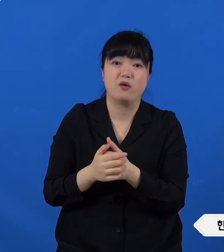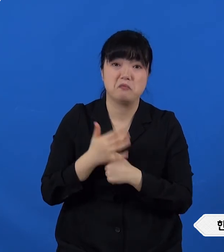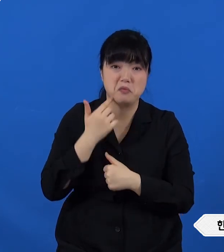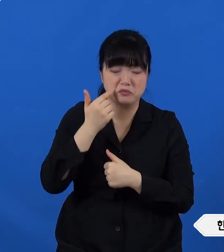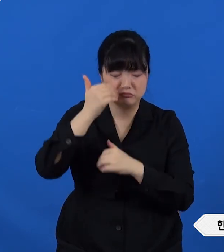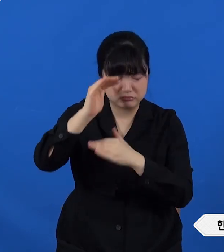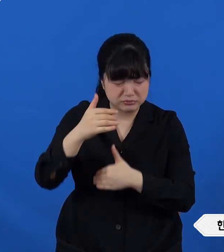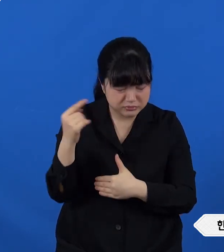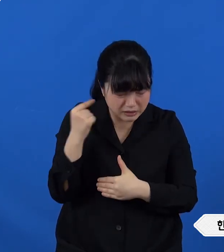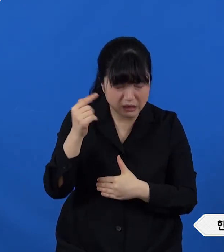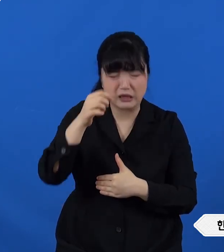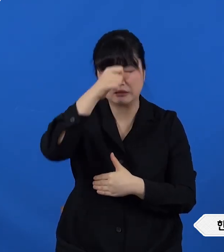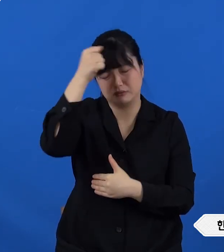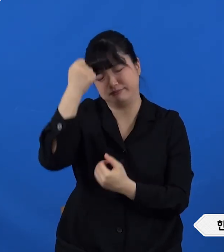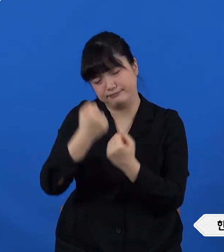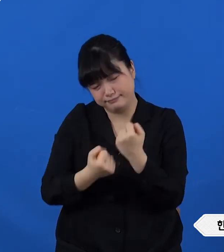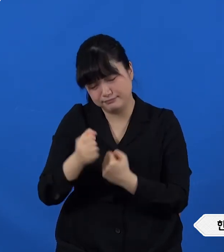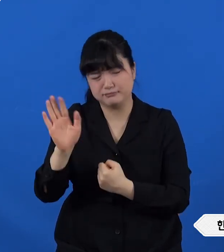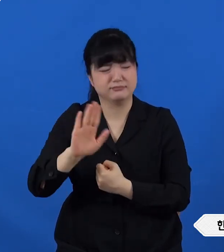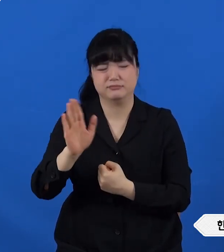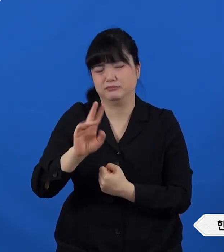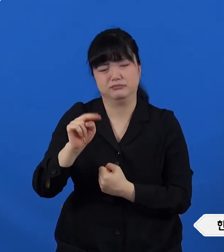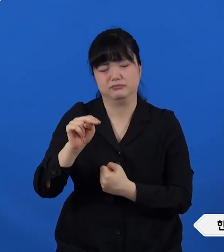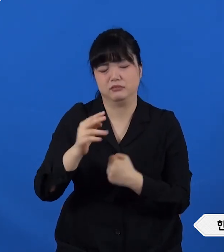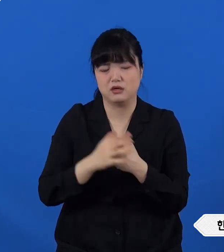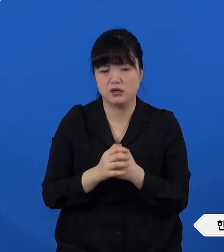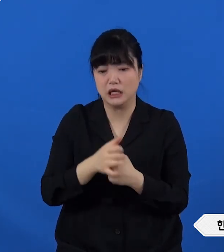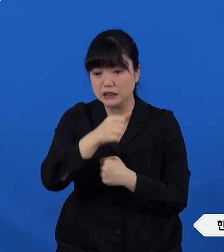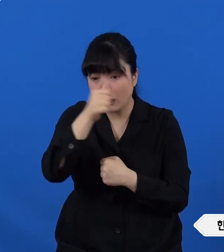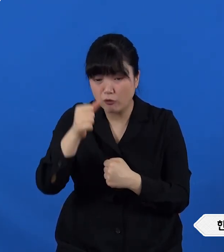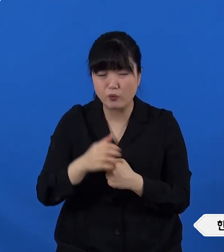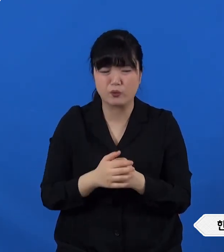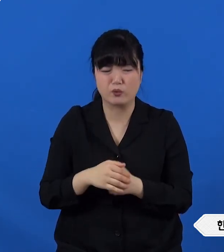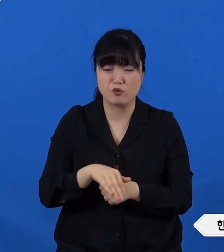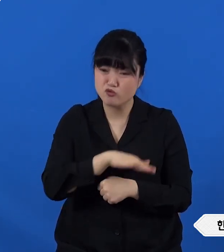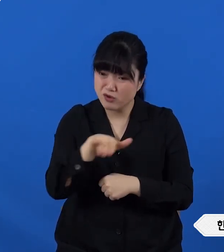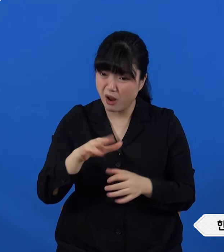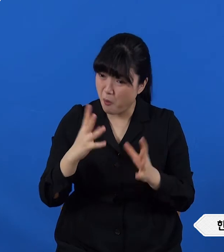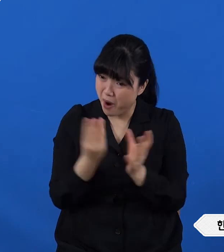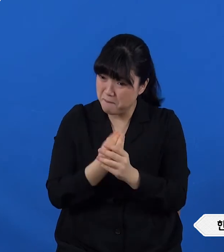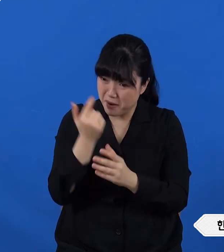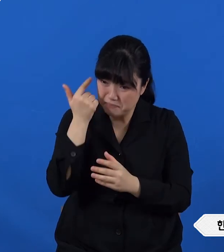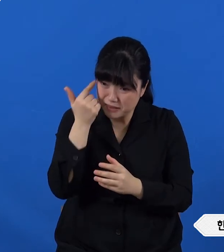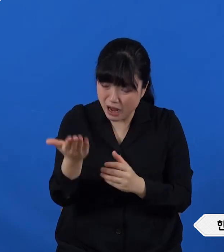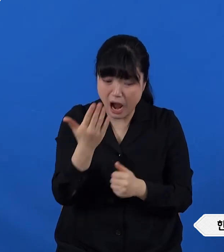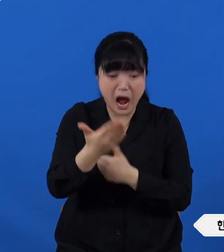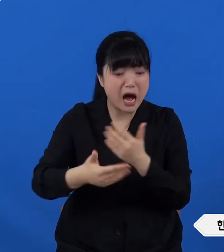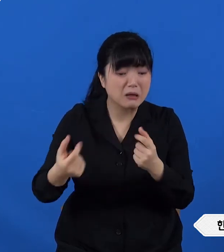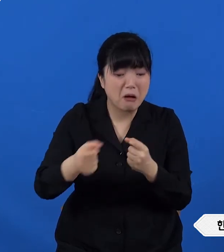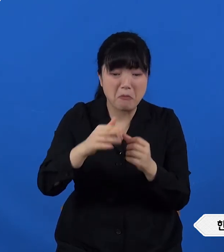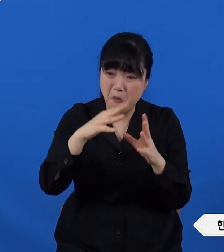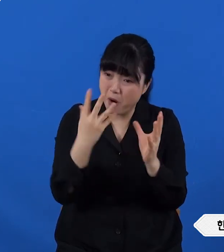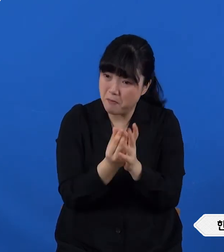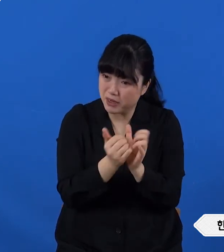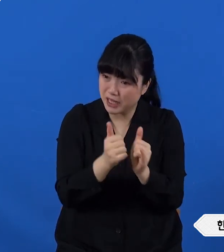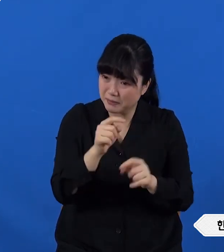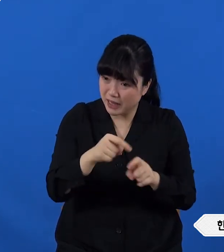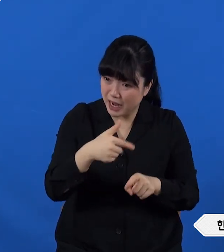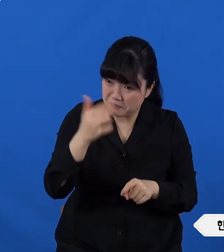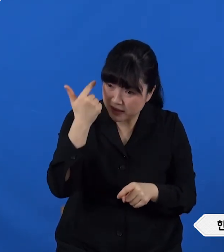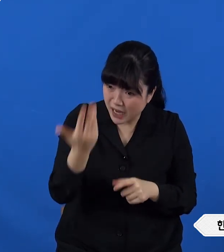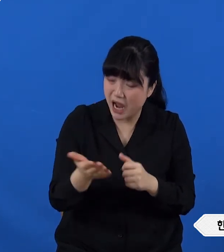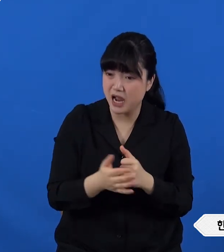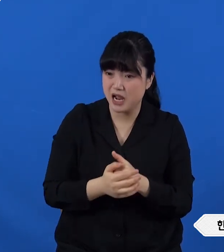목사님이 그 장로님을 설득을 했습니다. 장로님, 우리가 언제 완벽해서 하나님 앞에 나아갑니까?